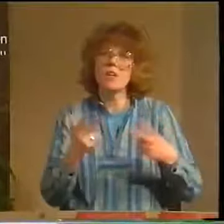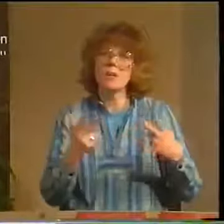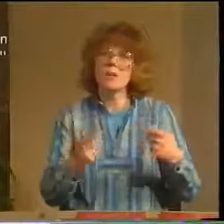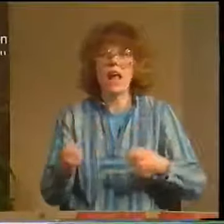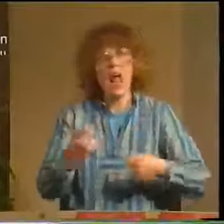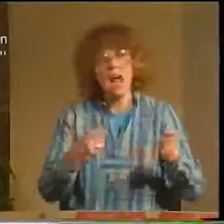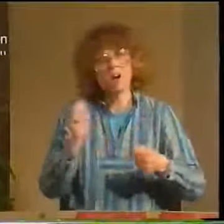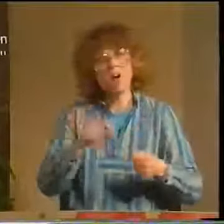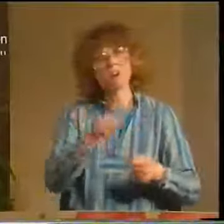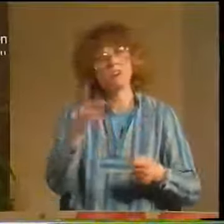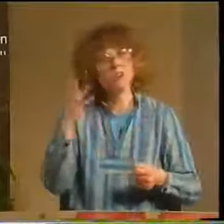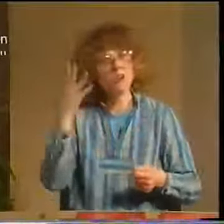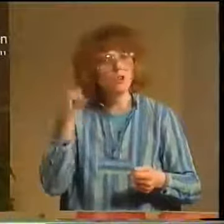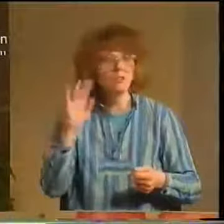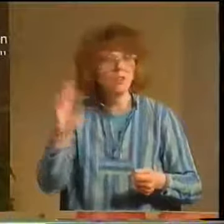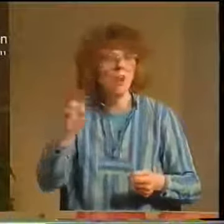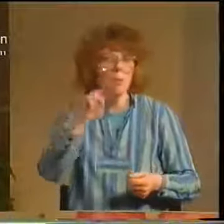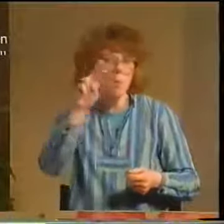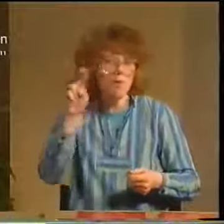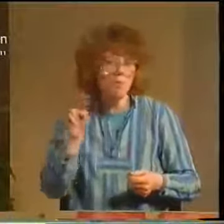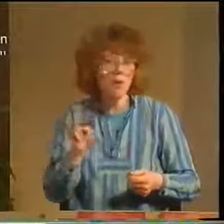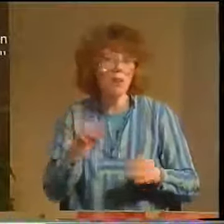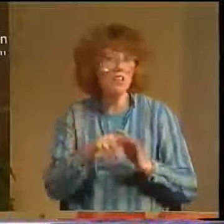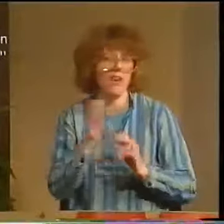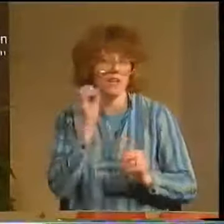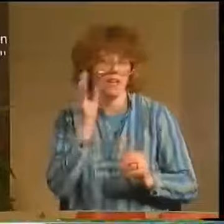Filmen handler om de døve problemer i hverdagen.